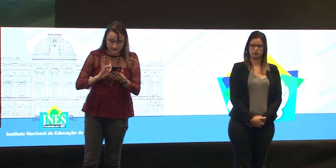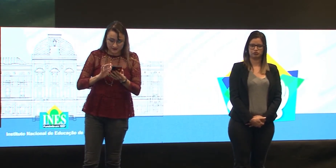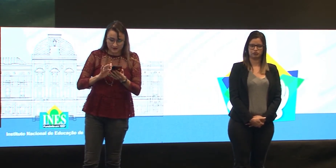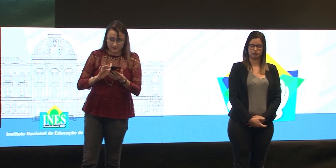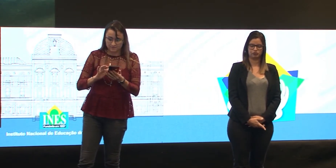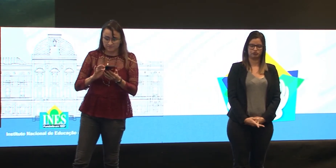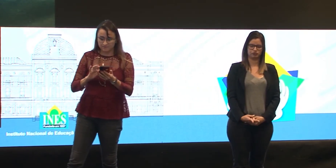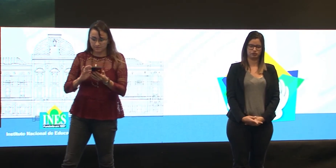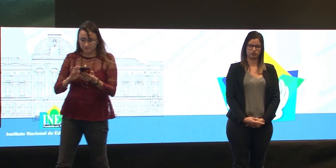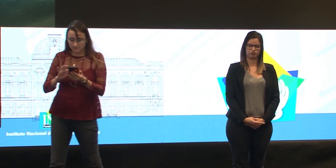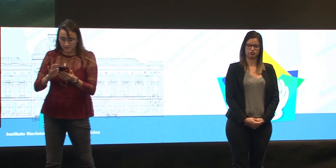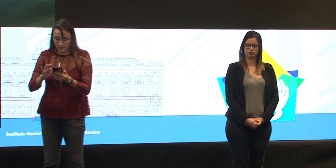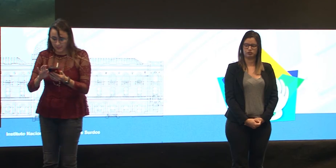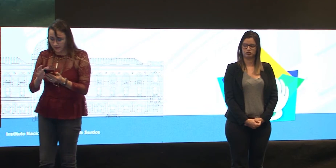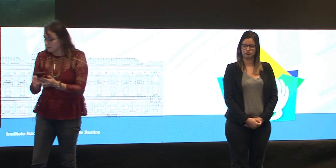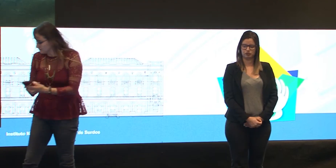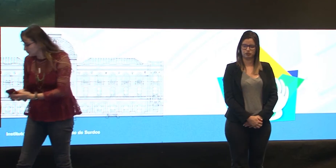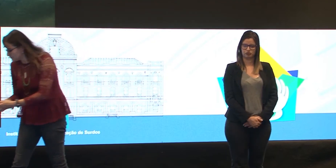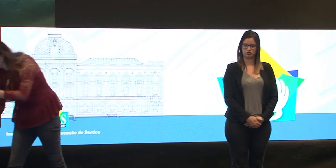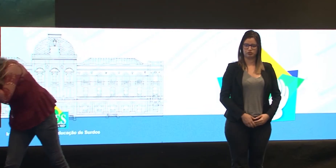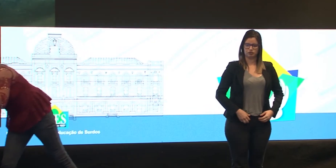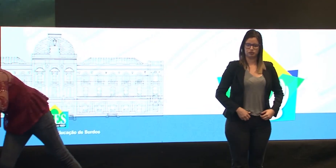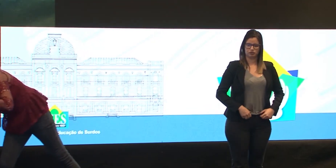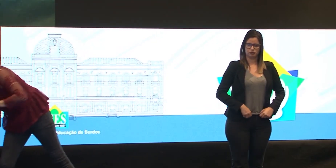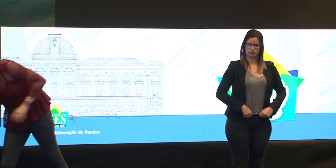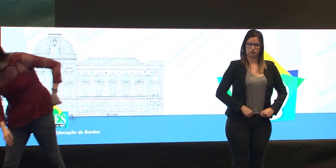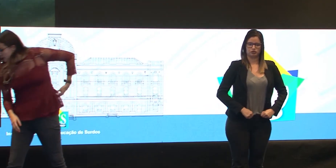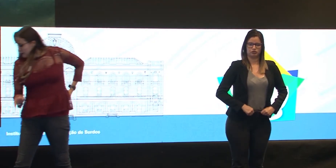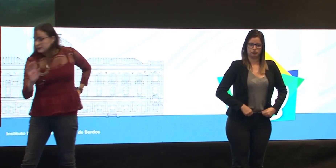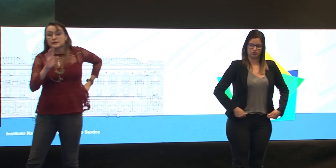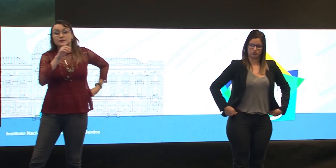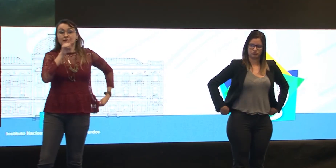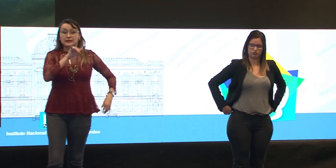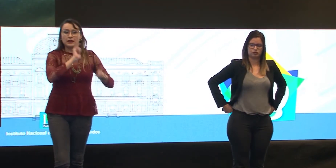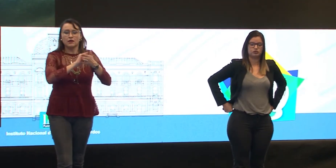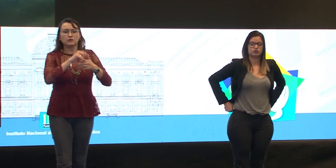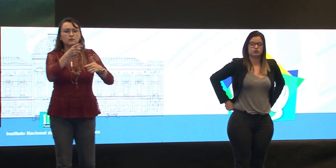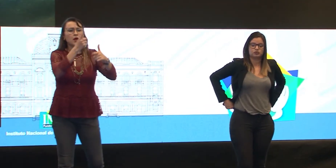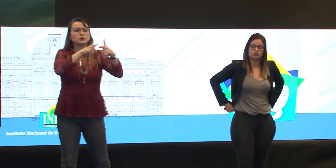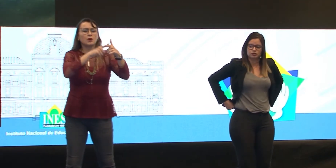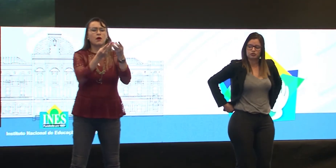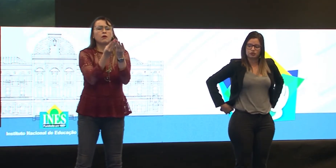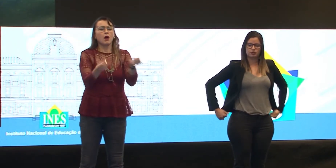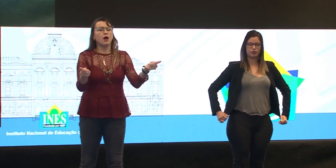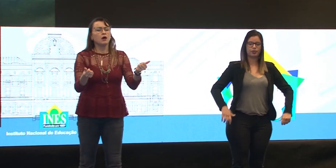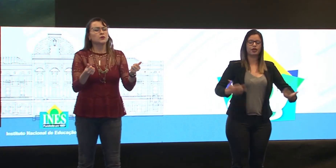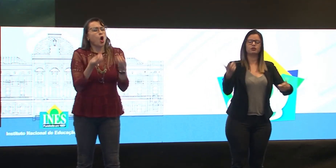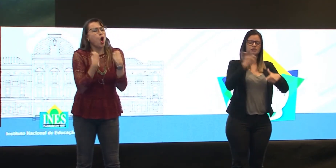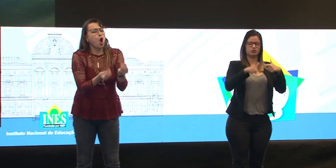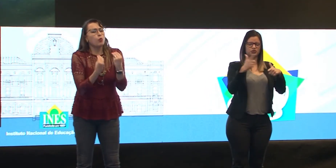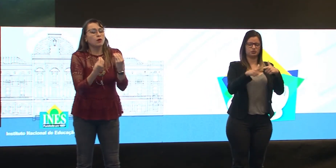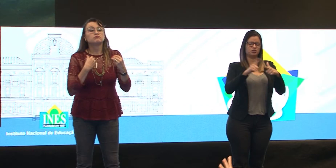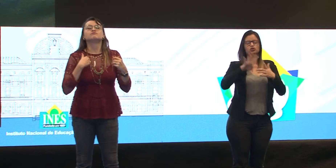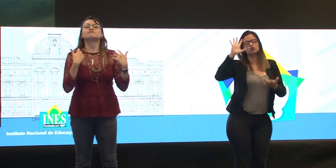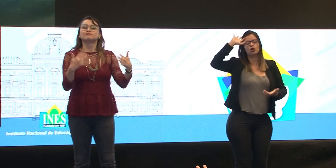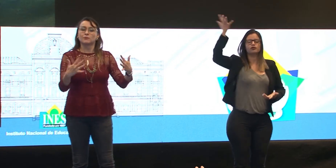Que Eles sabem, horrível. mas tá. Não sabe, mas avisa Não, o eles pessoal, sabem que tá desculpa. problema, eles vão Não, tentar- eu sei, tá. avisa. Ah, tá.